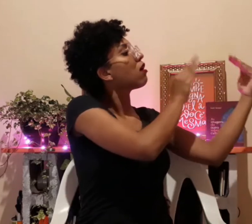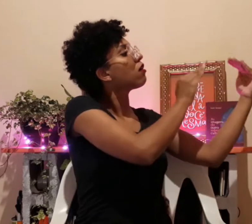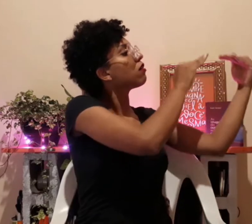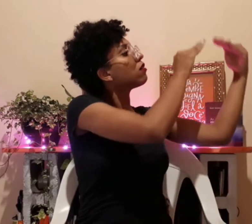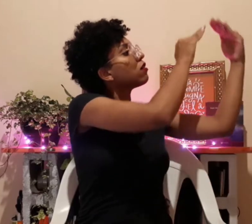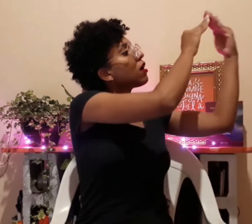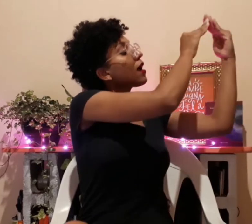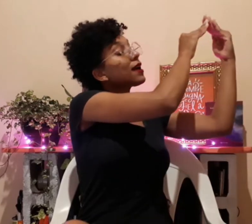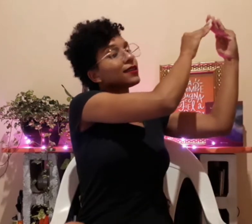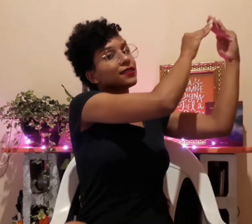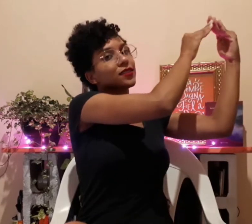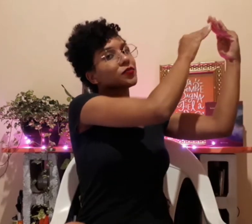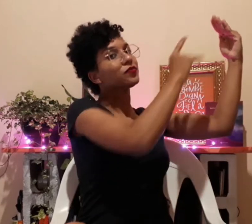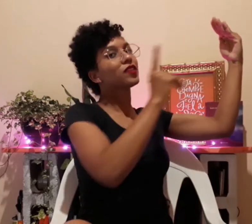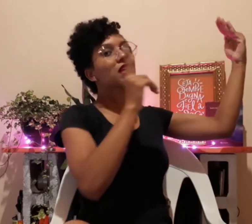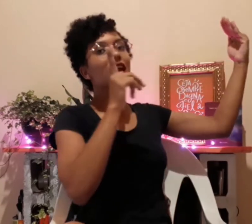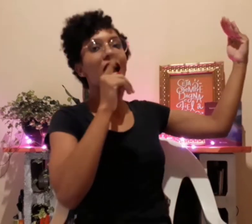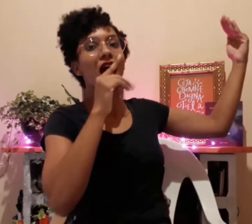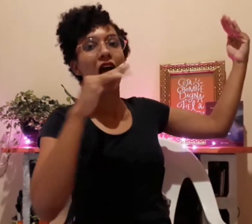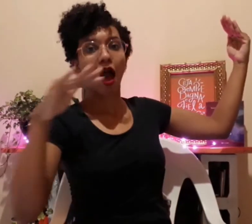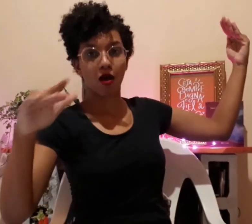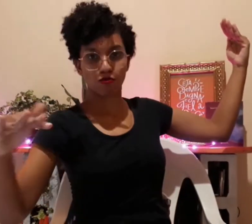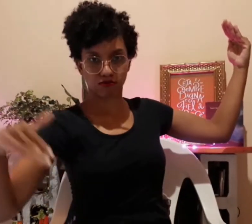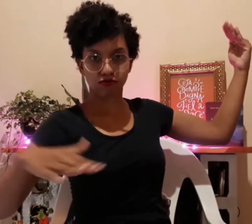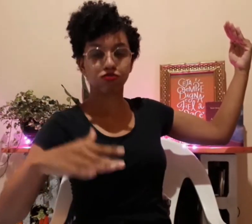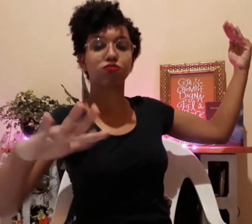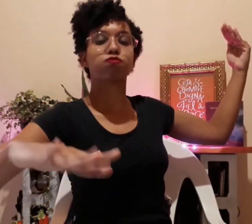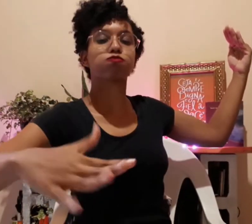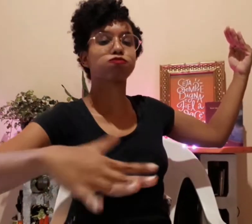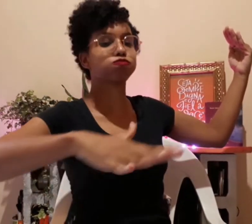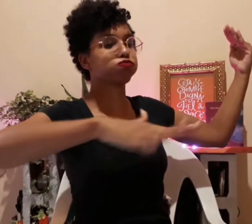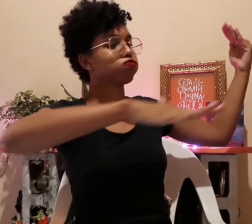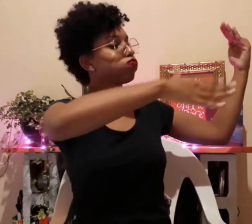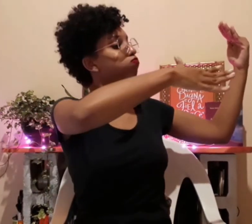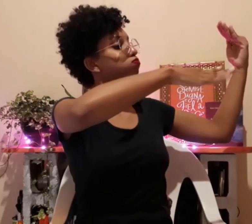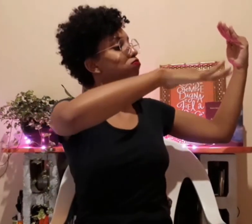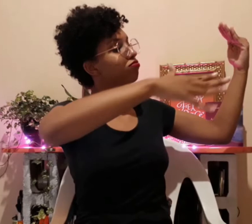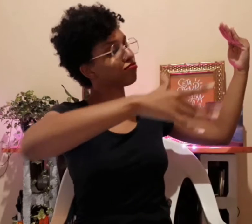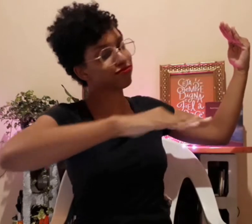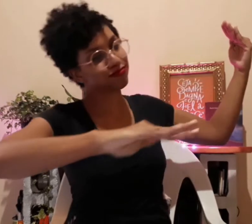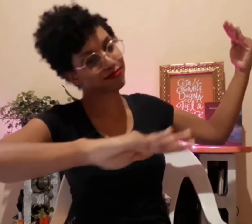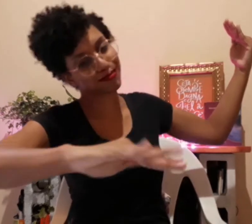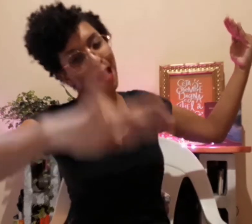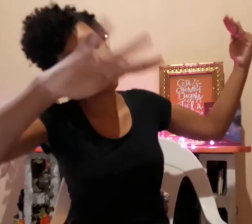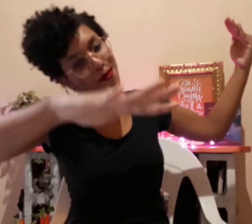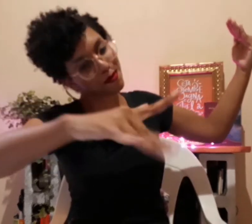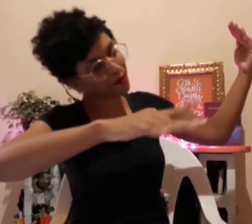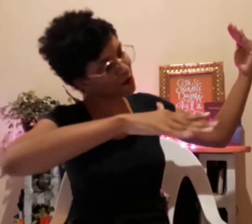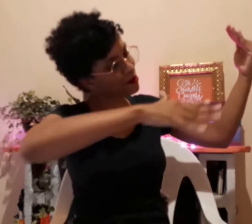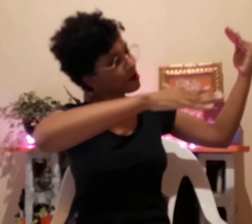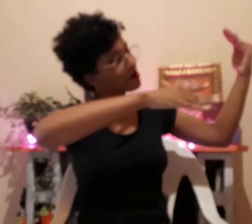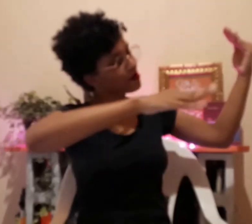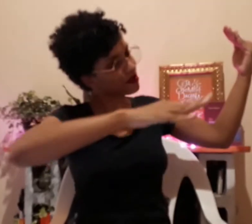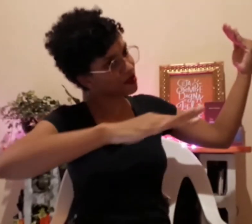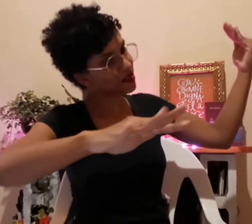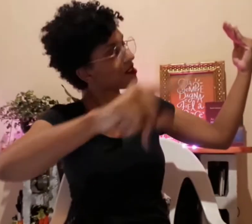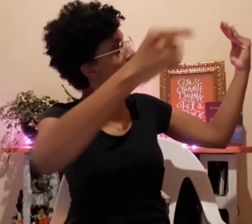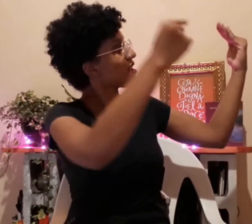construir com esmero, com cuidado, sua casa vai ficar firme. Se vier a água do mar e bater, não vai carregar a sua casa. Ela vem e